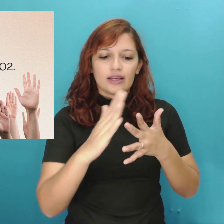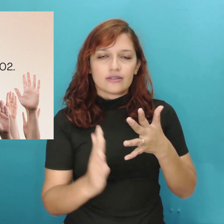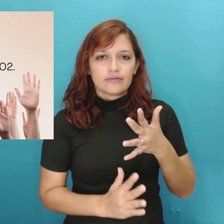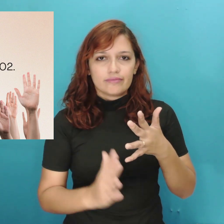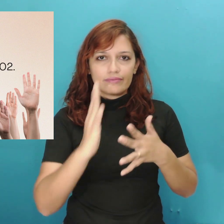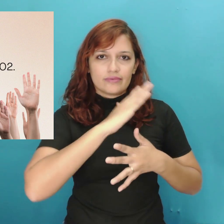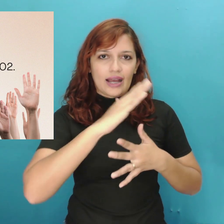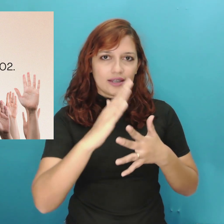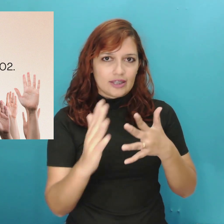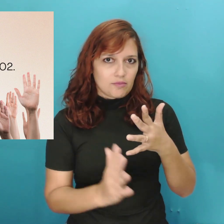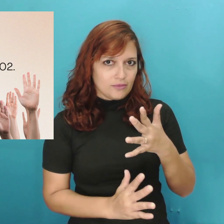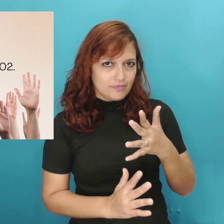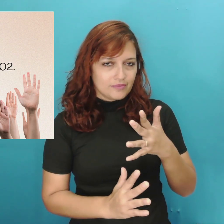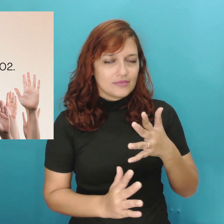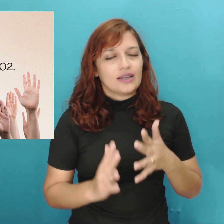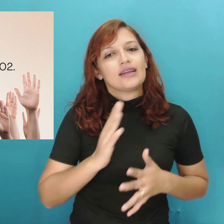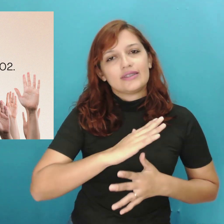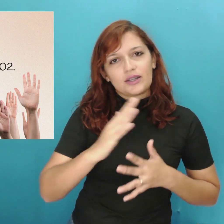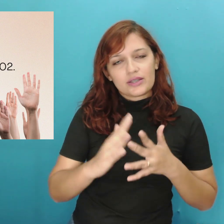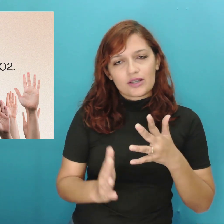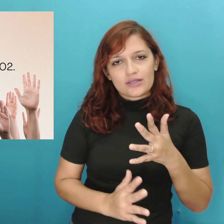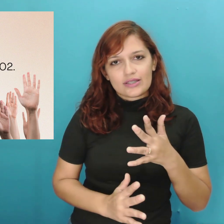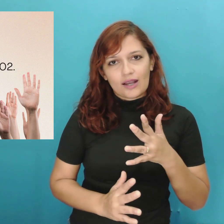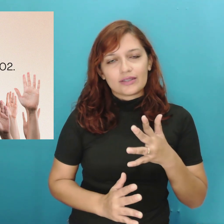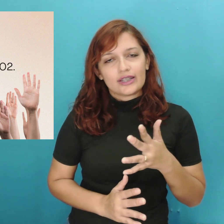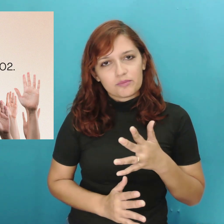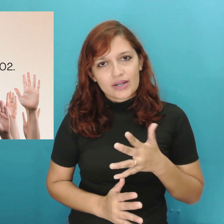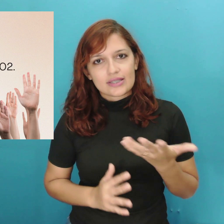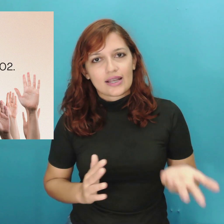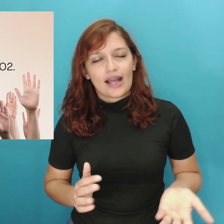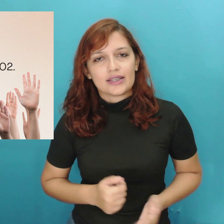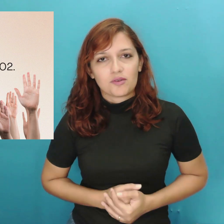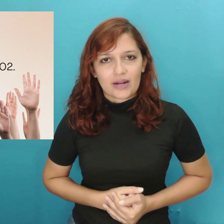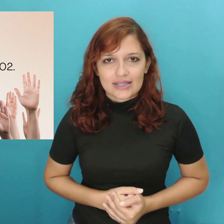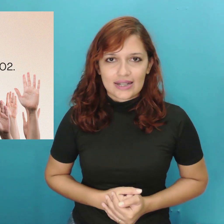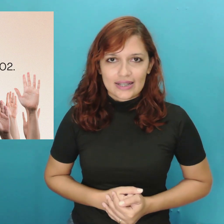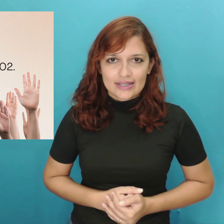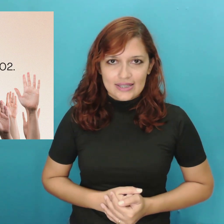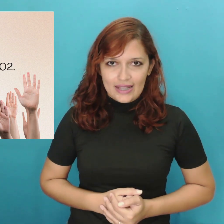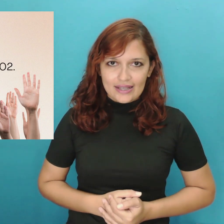feito aqui na mão. Então, esse é o sinal de Libras, a língua brasileira de sinais.